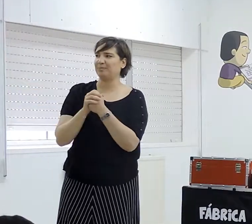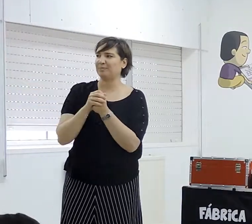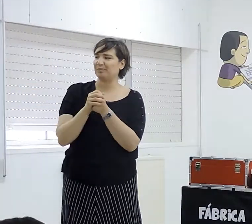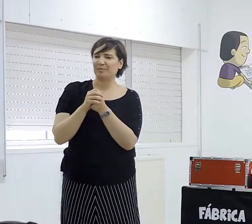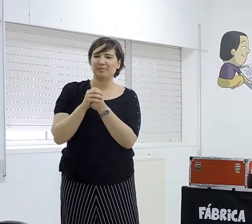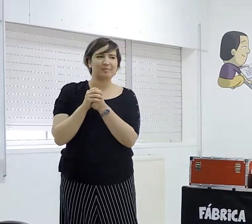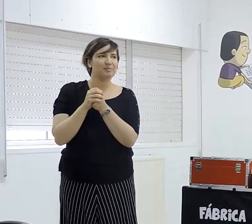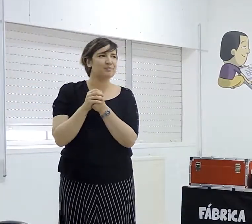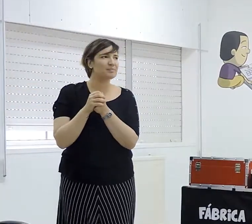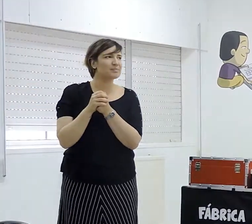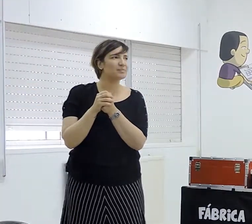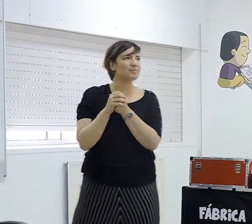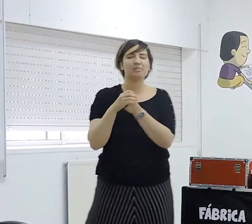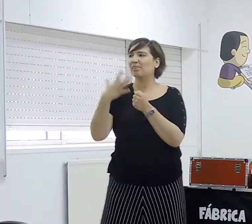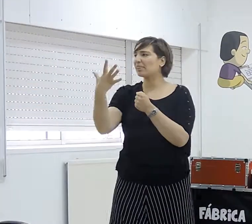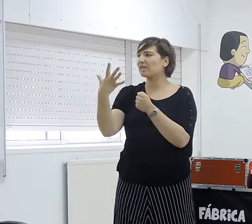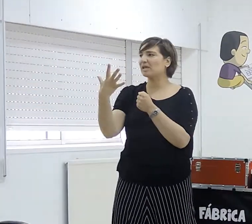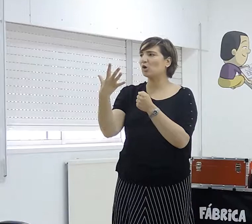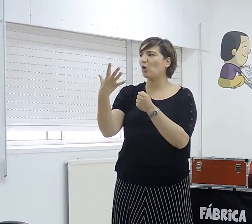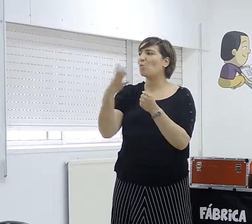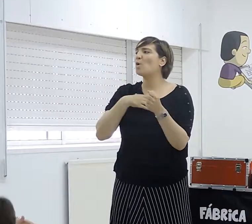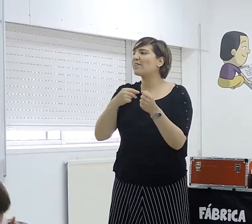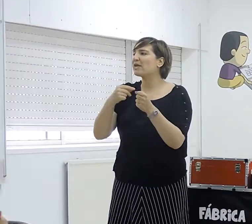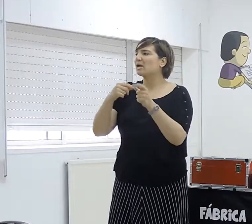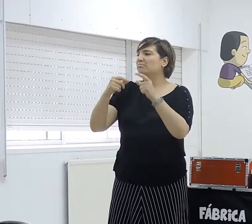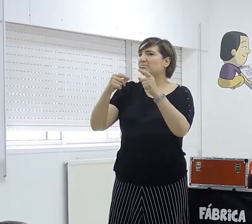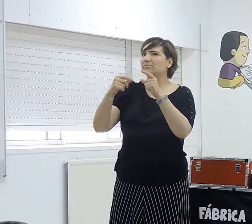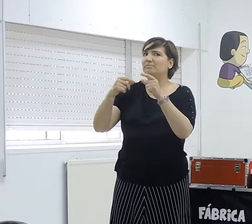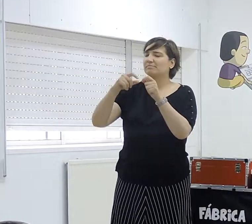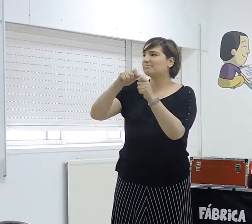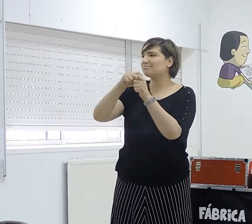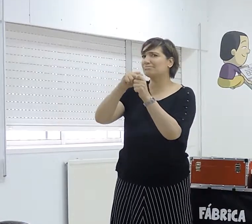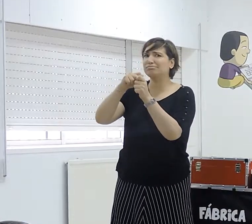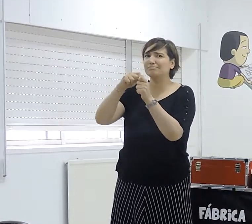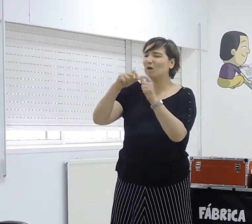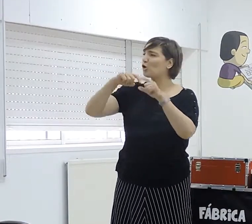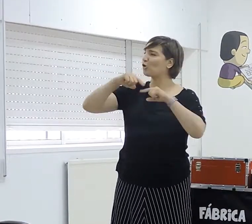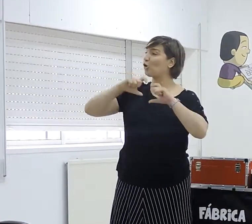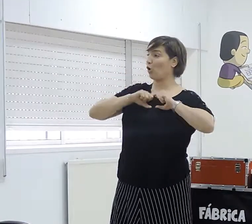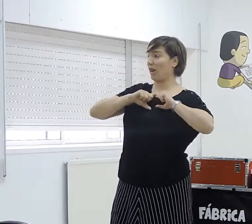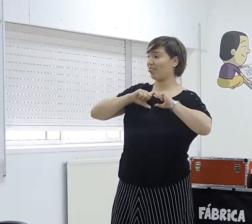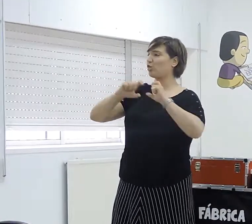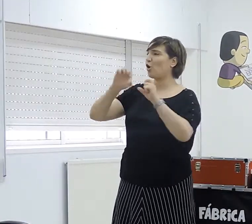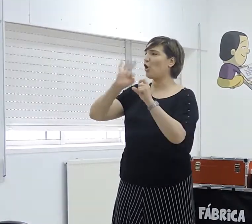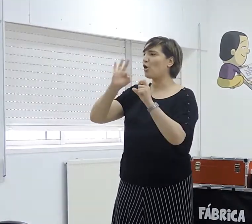5. Y ahora 5 puede ser de picas, de tréboles, de corazones o de rombos.